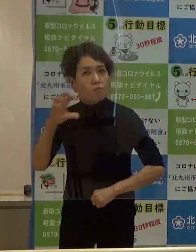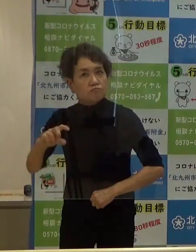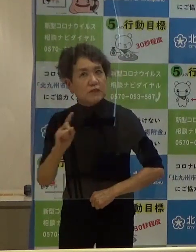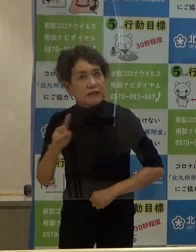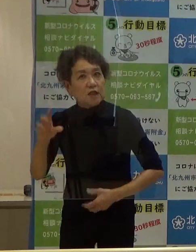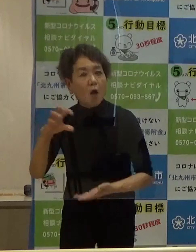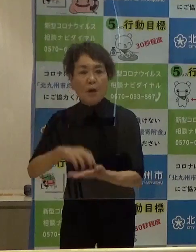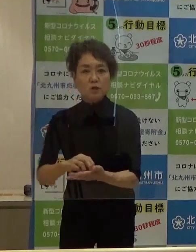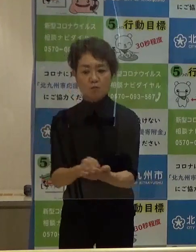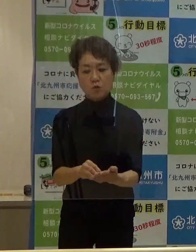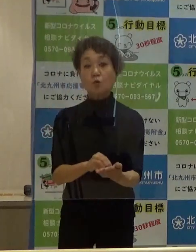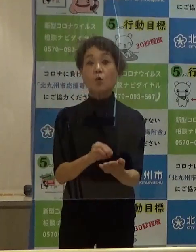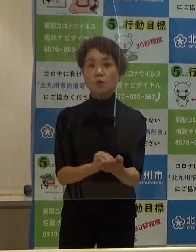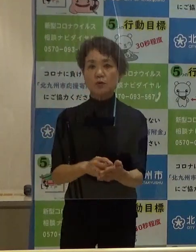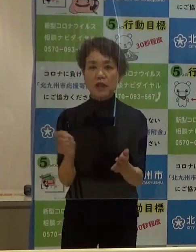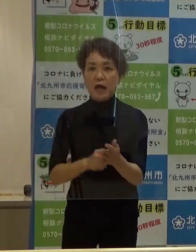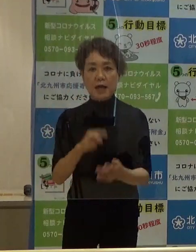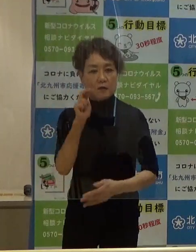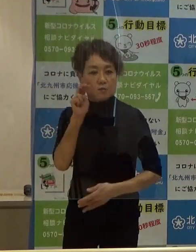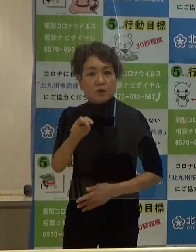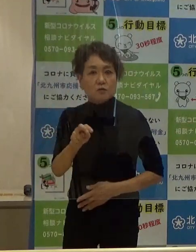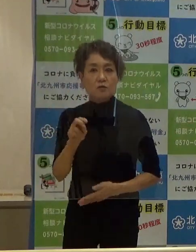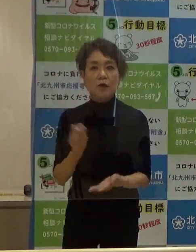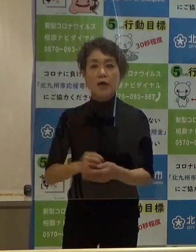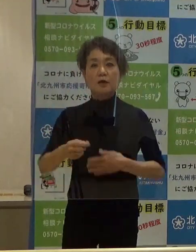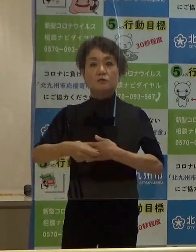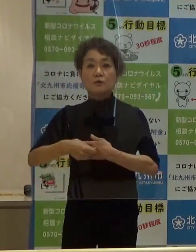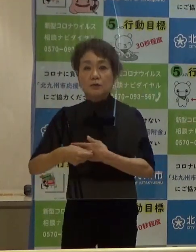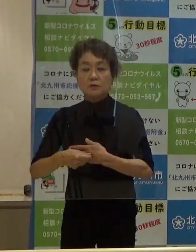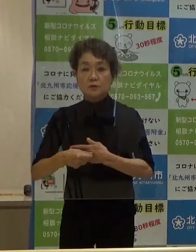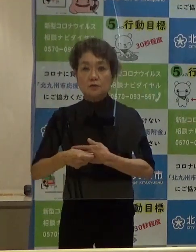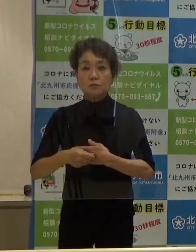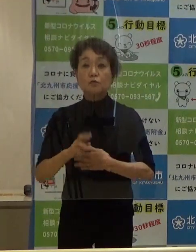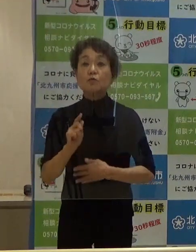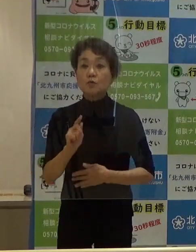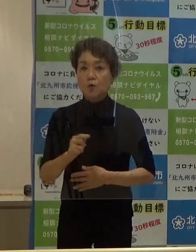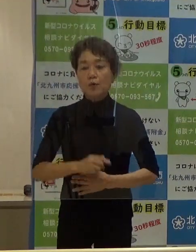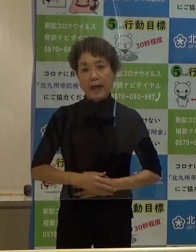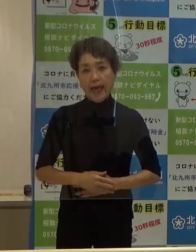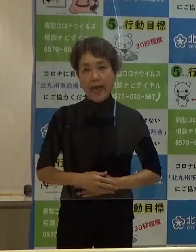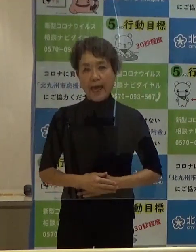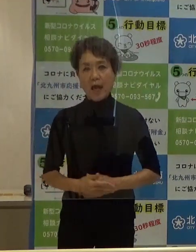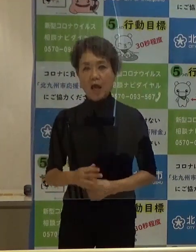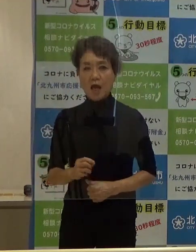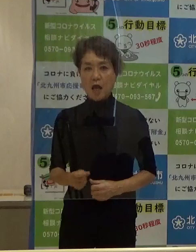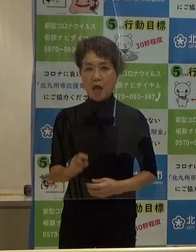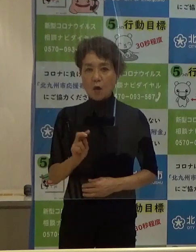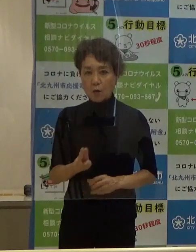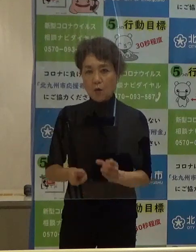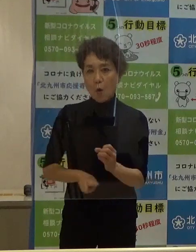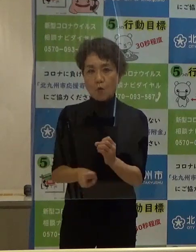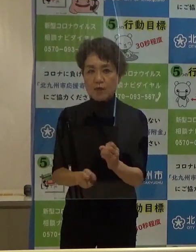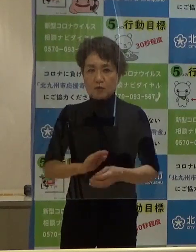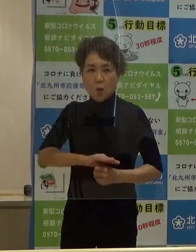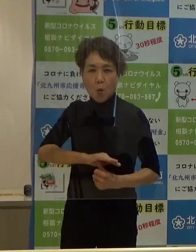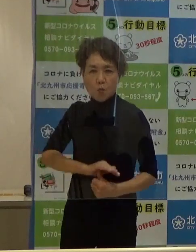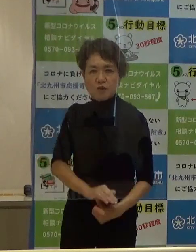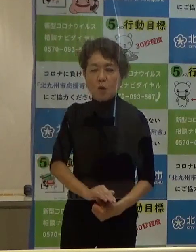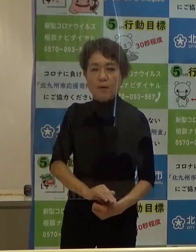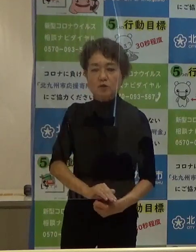ですね、早期発見、早期治療、隔離ということで、封じ込めるという努力